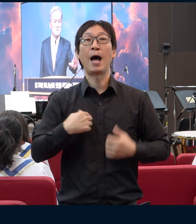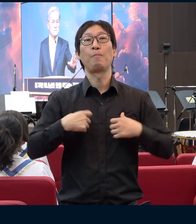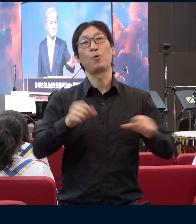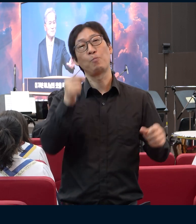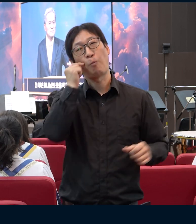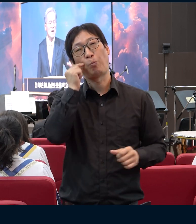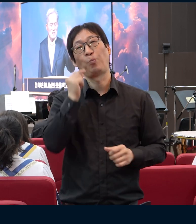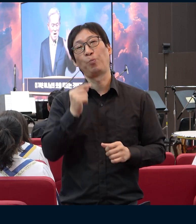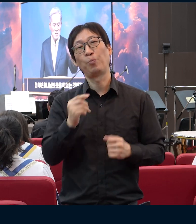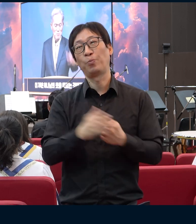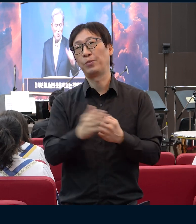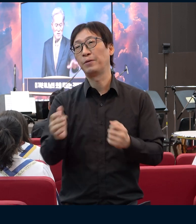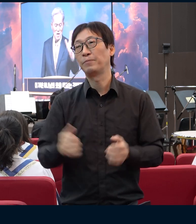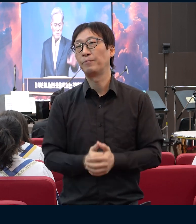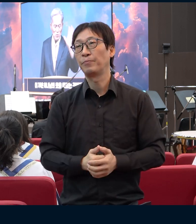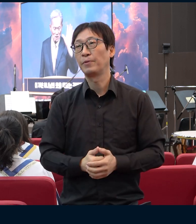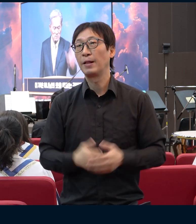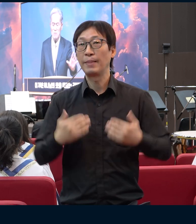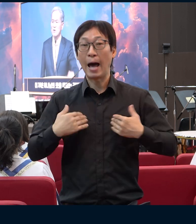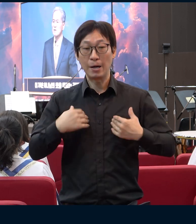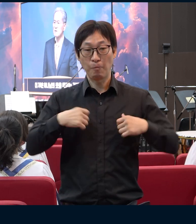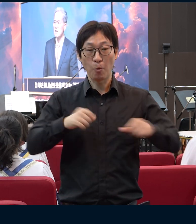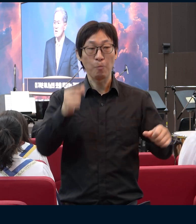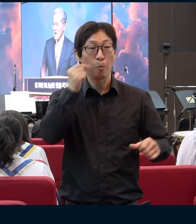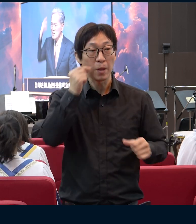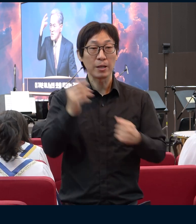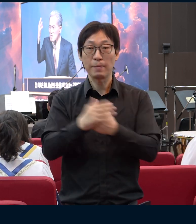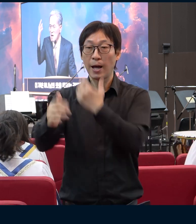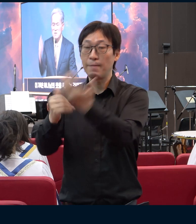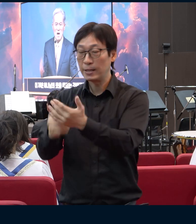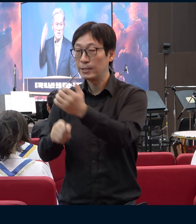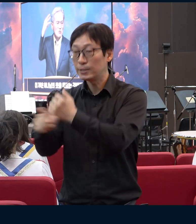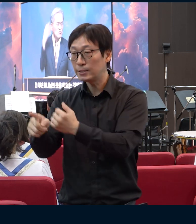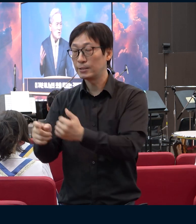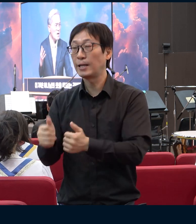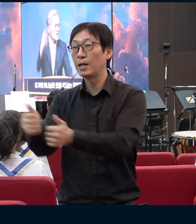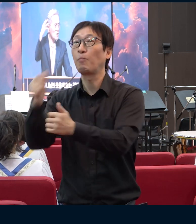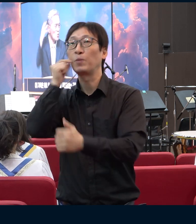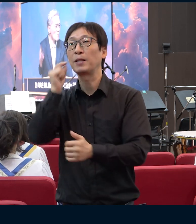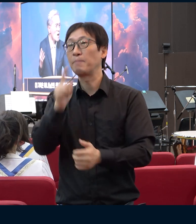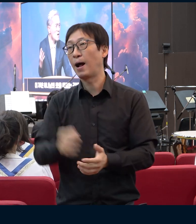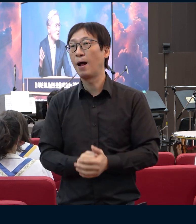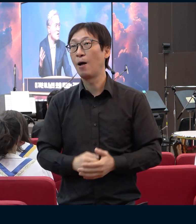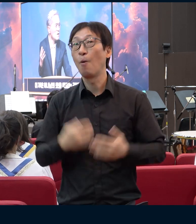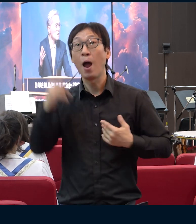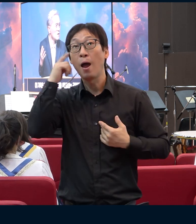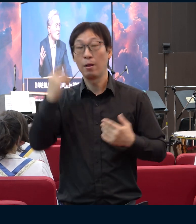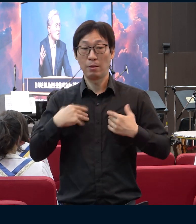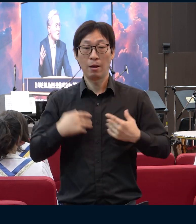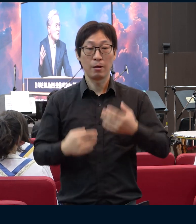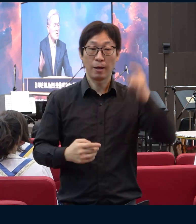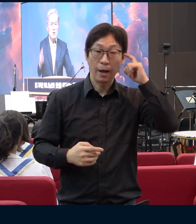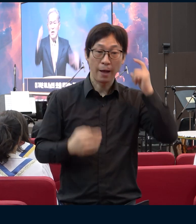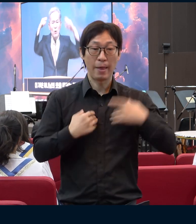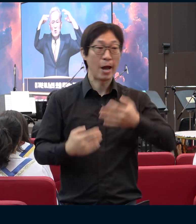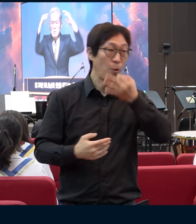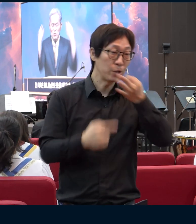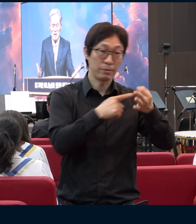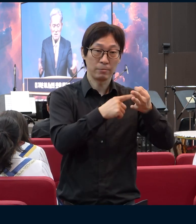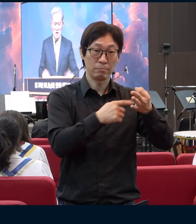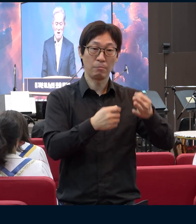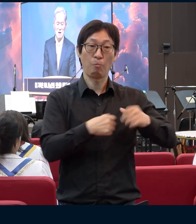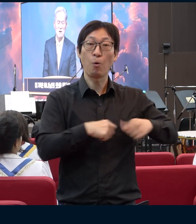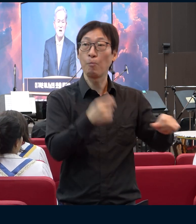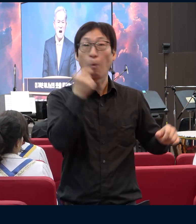못하니까. 자기 포기를 하지 못하기 때문에. 자기 생각, 자기의 주장, 자기 욕망, 그걸